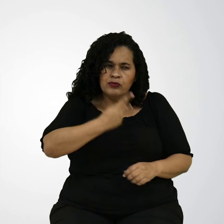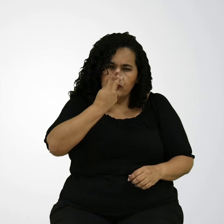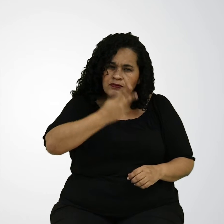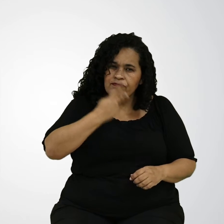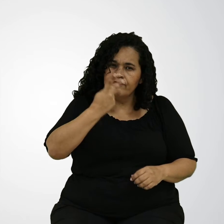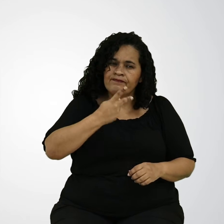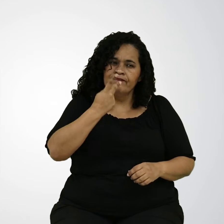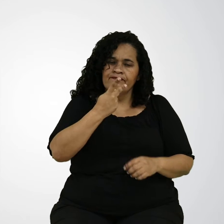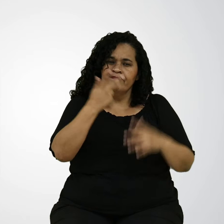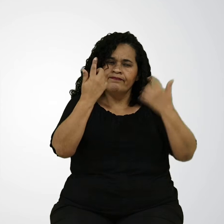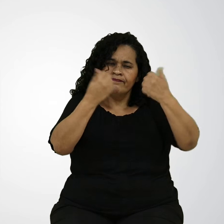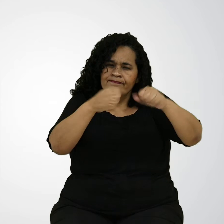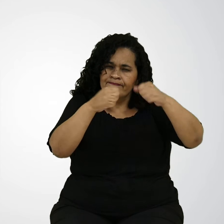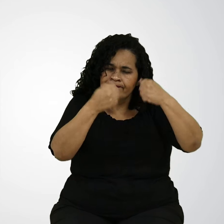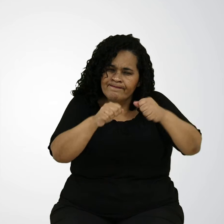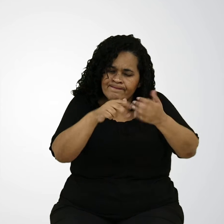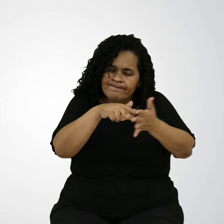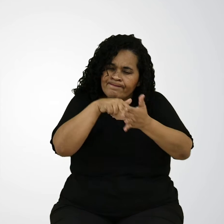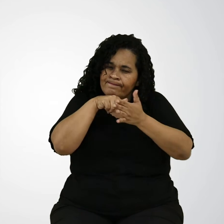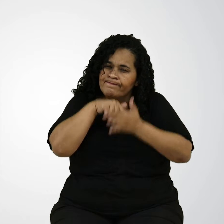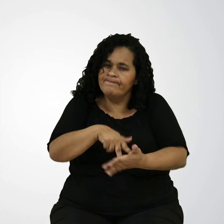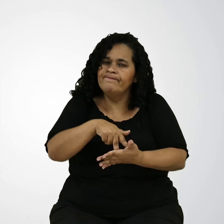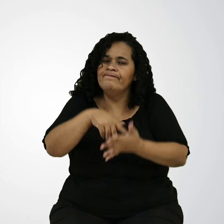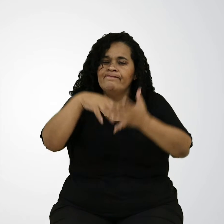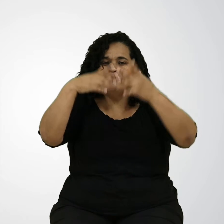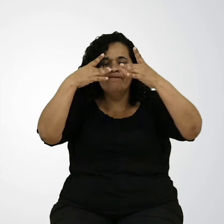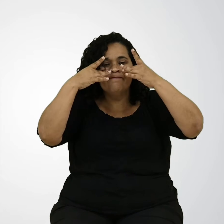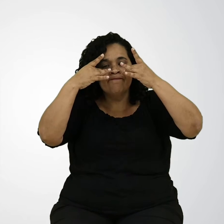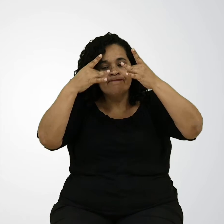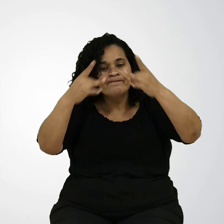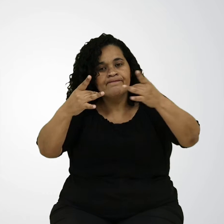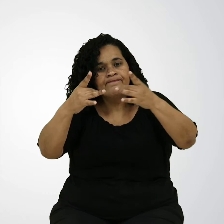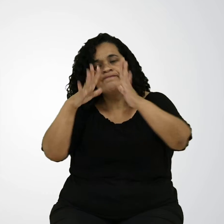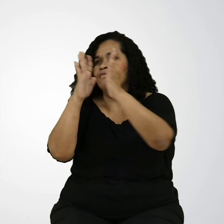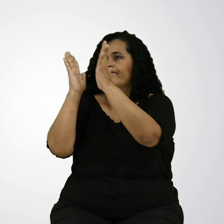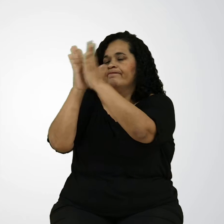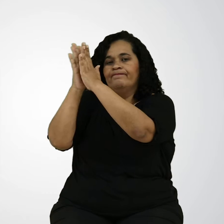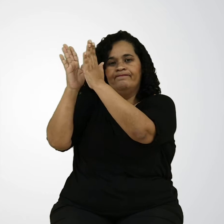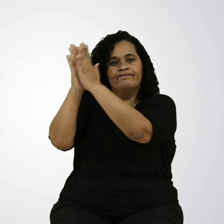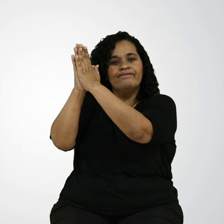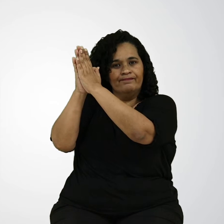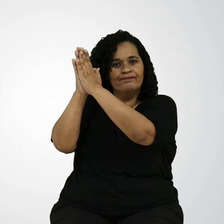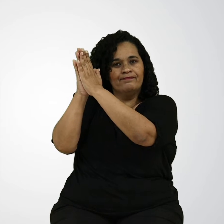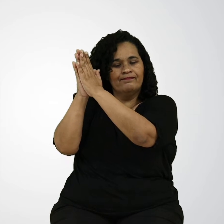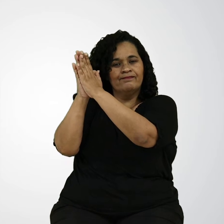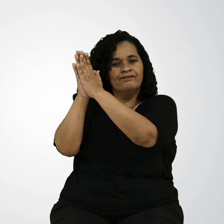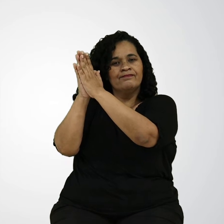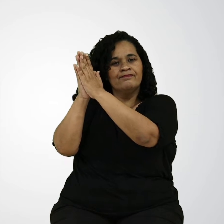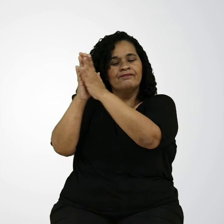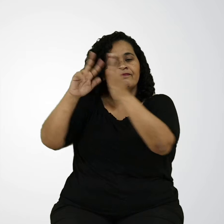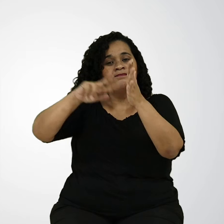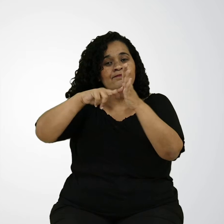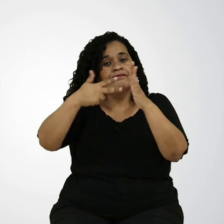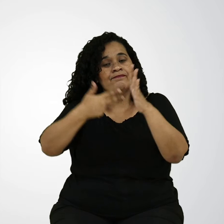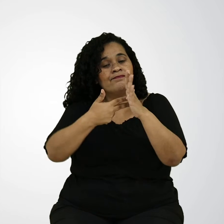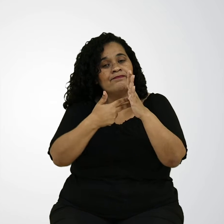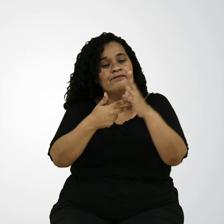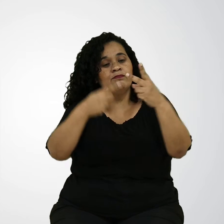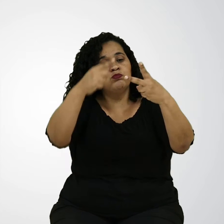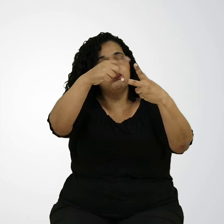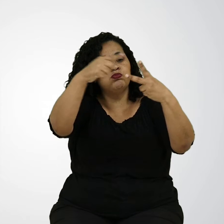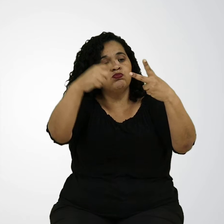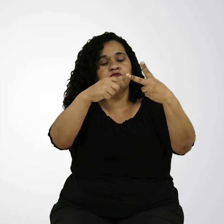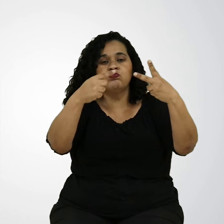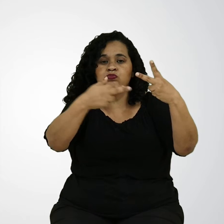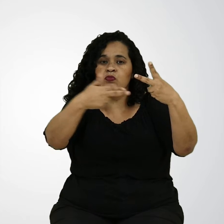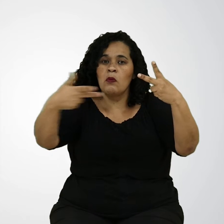nela permanecendo atentos. Então, aqui, nesse trecho, nós temos, então, esses dois princípios que a lição